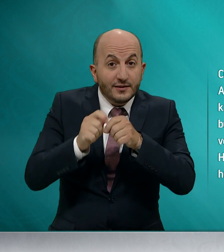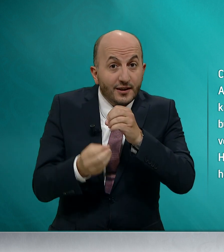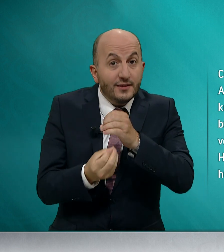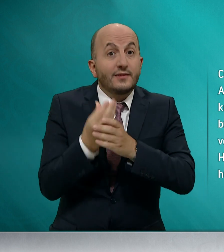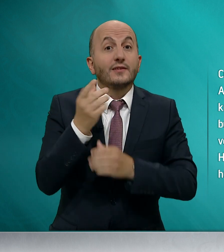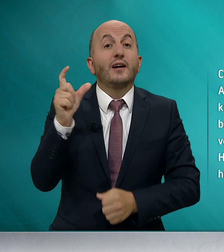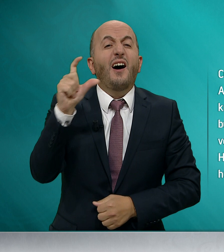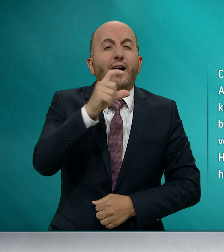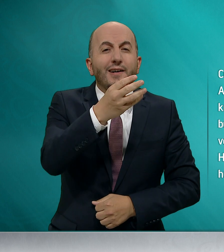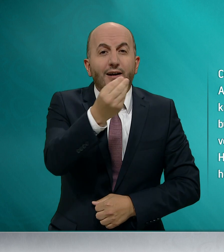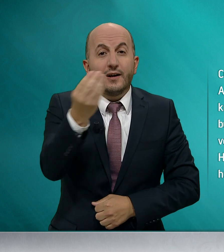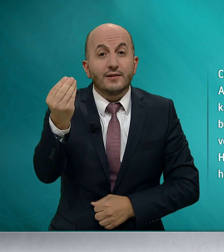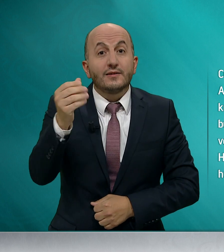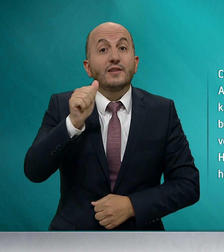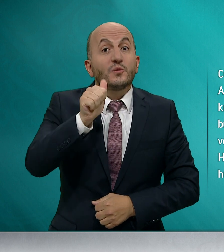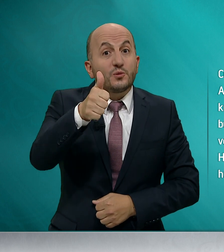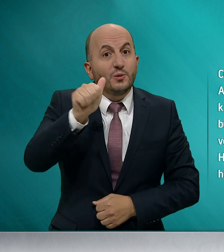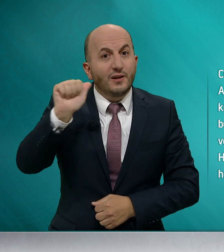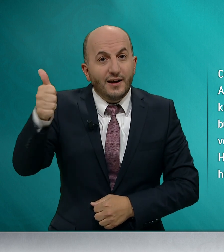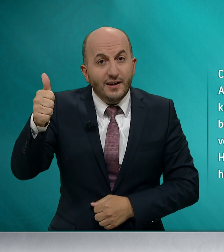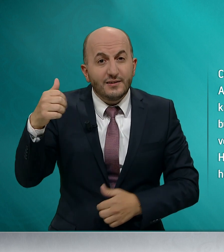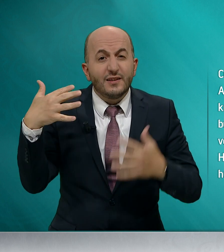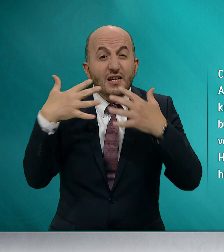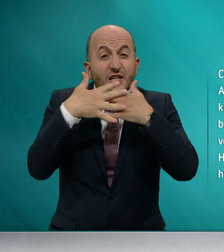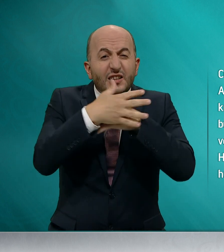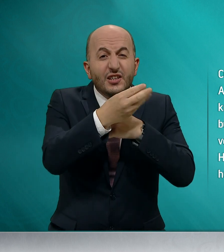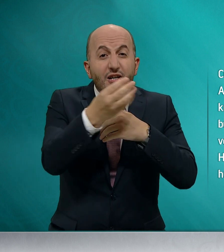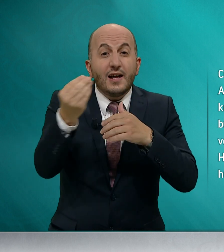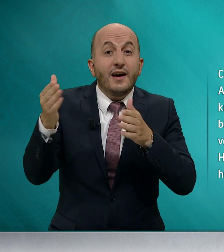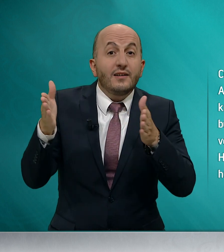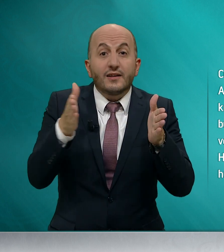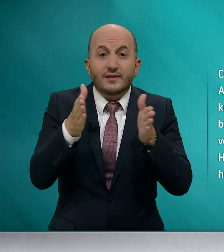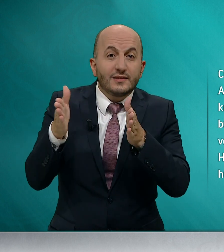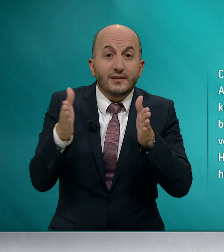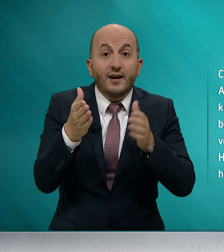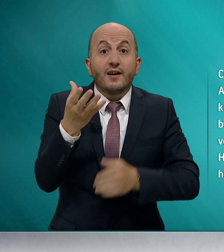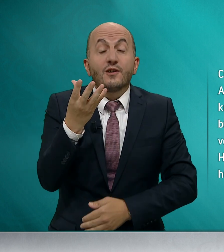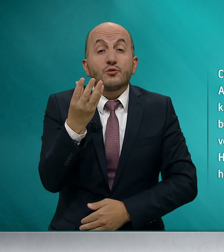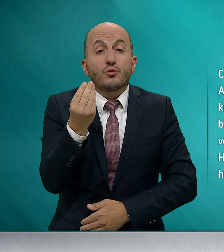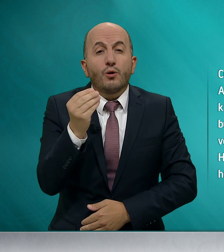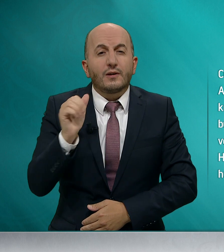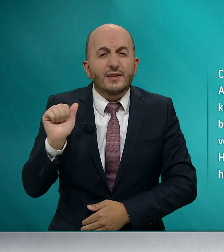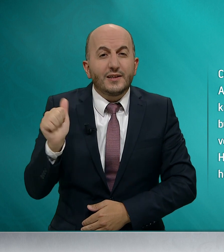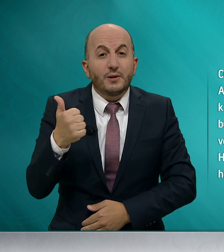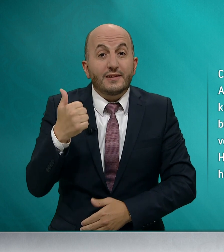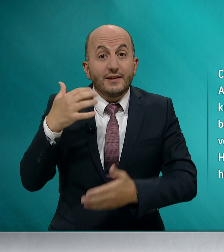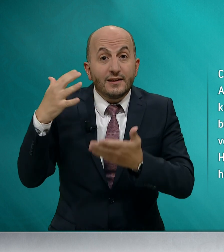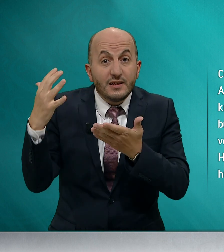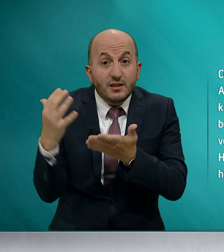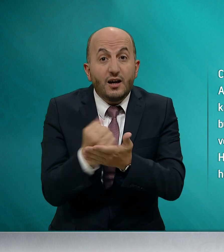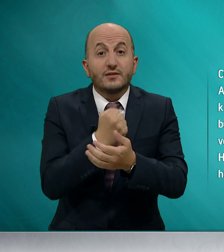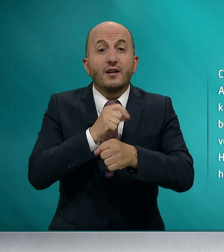Allah'ın yarattığı aylar, günler, geceler arasında çok